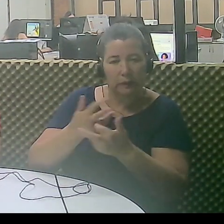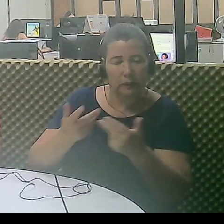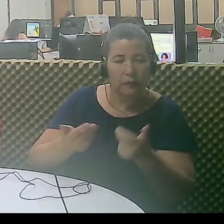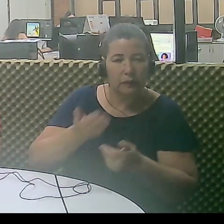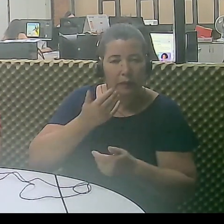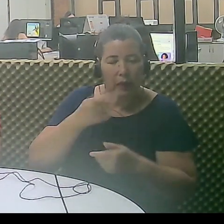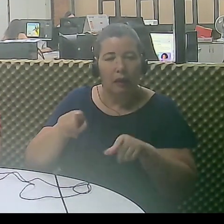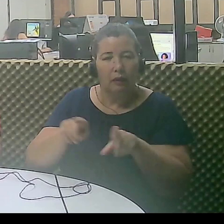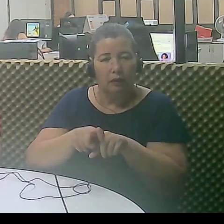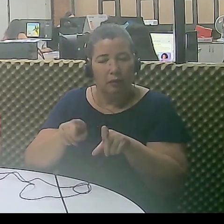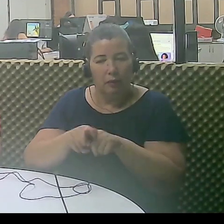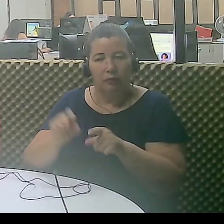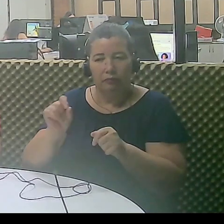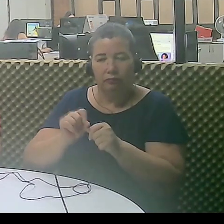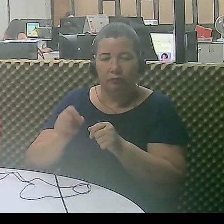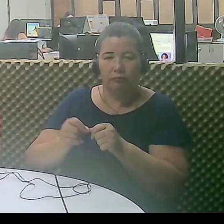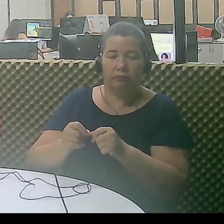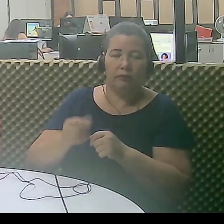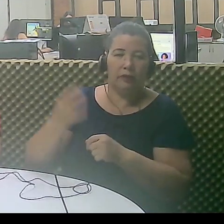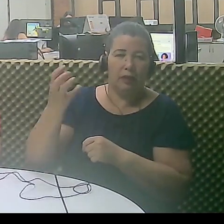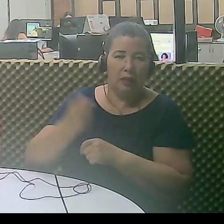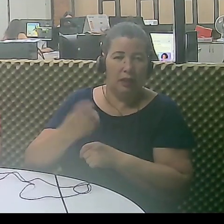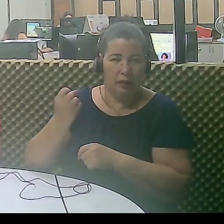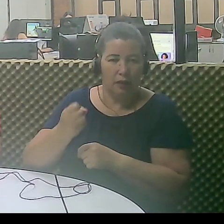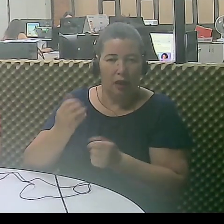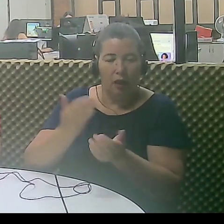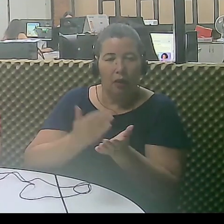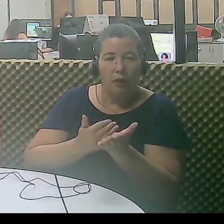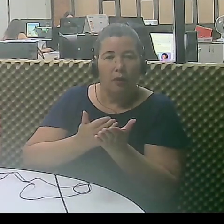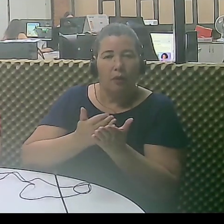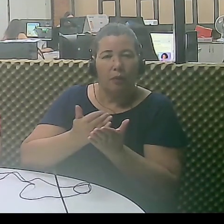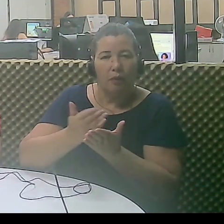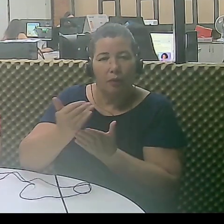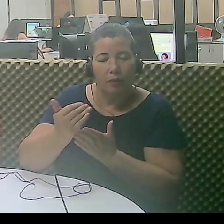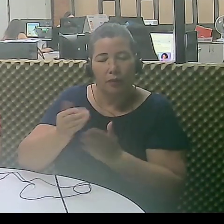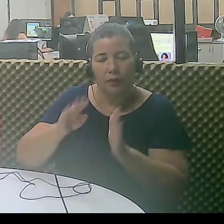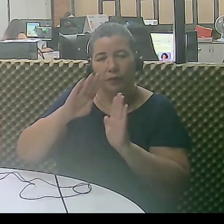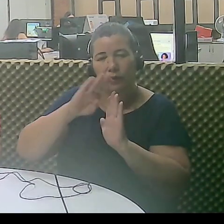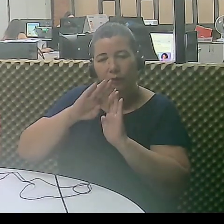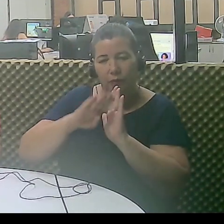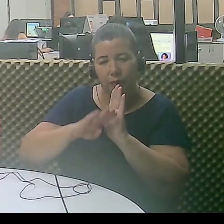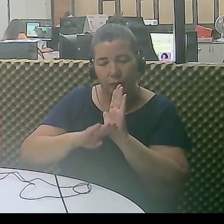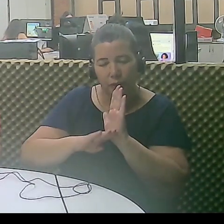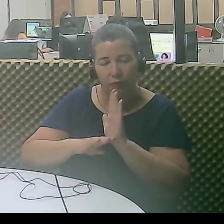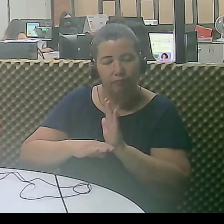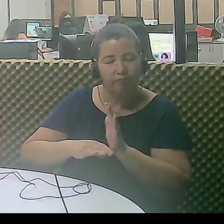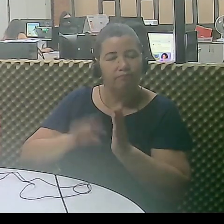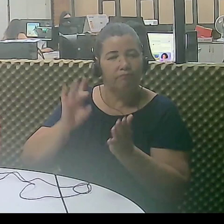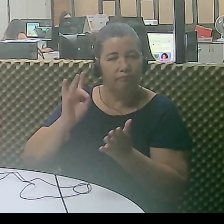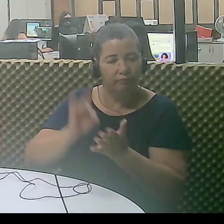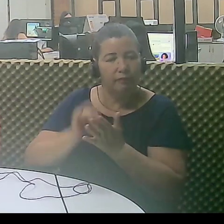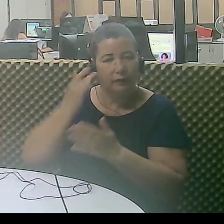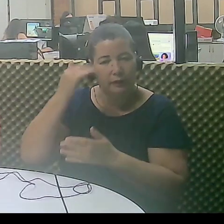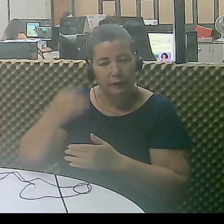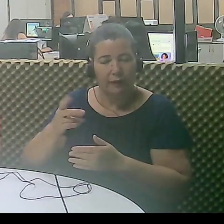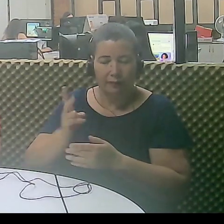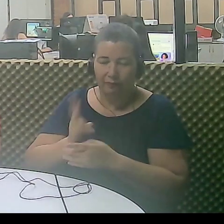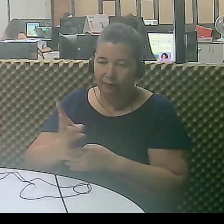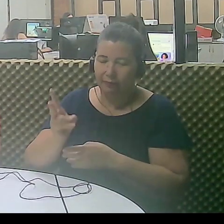da produção de leite. Portanto, é o início de uma programação que eu tenho a certeza que vem para poder